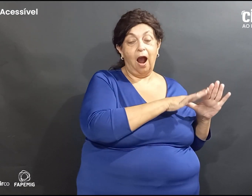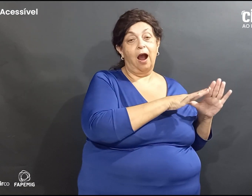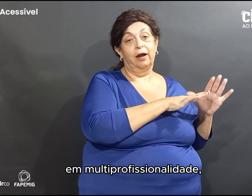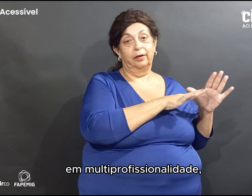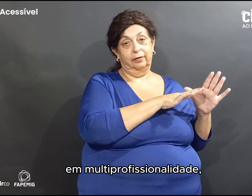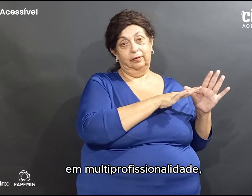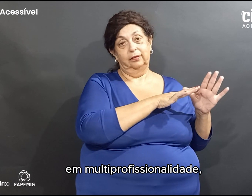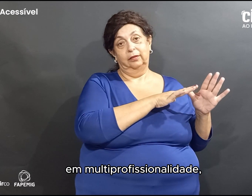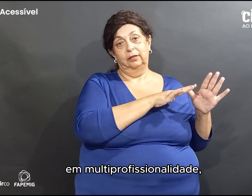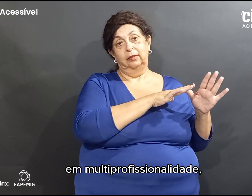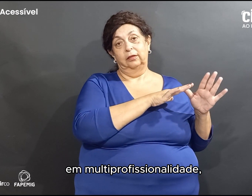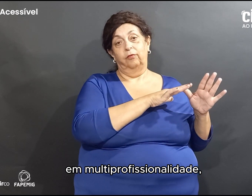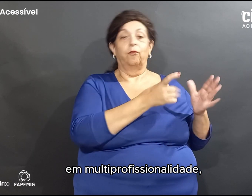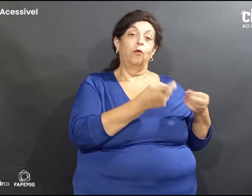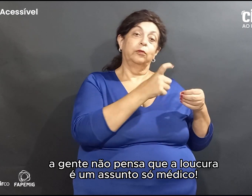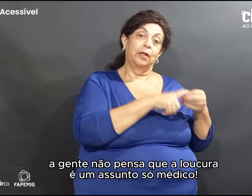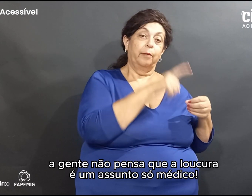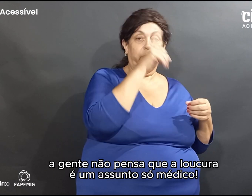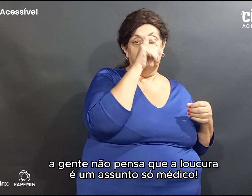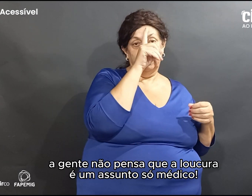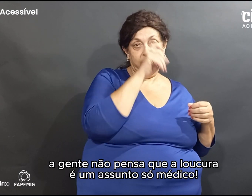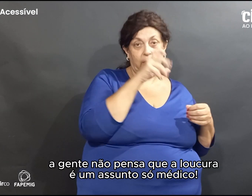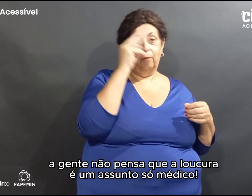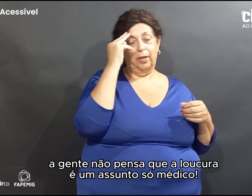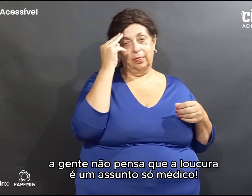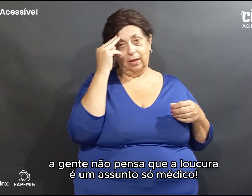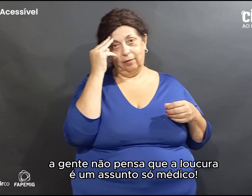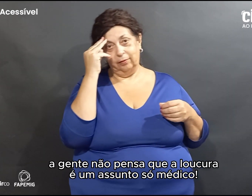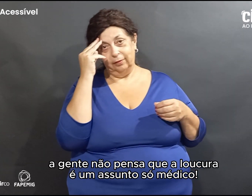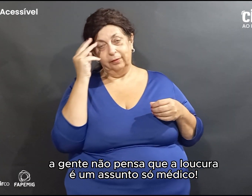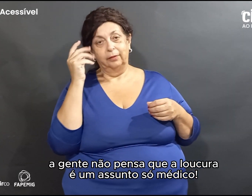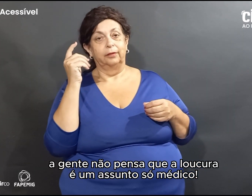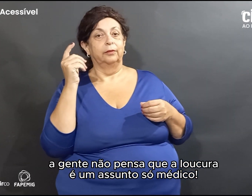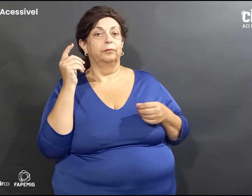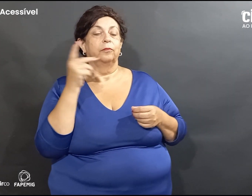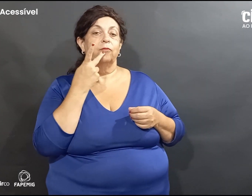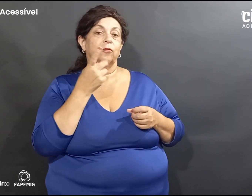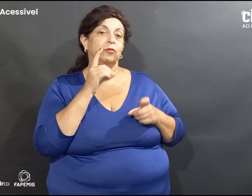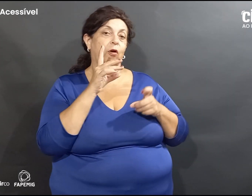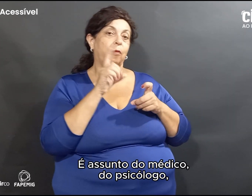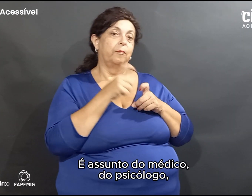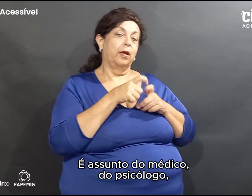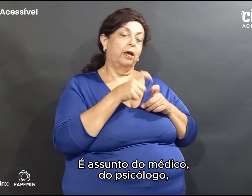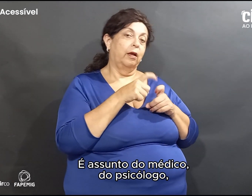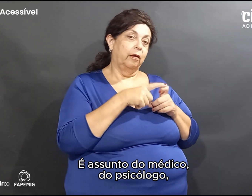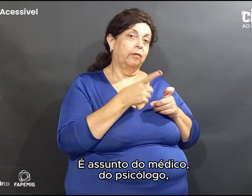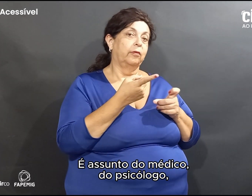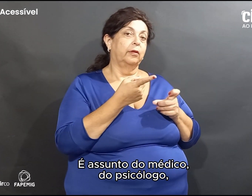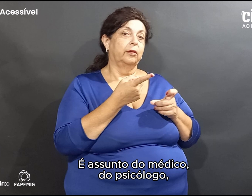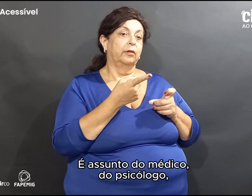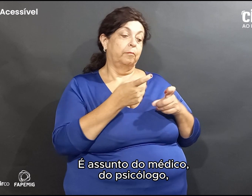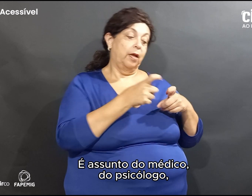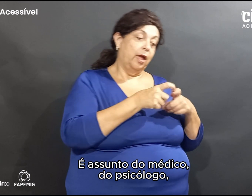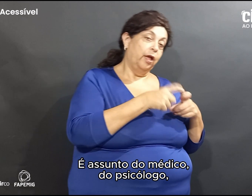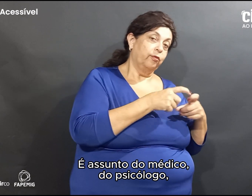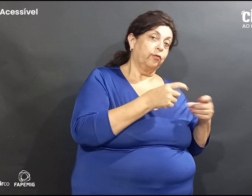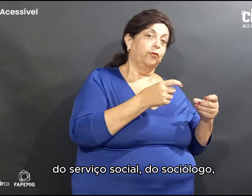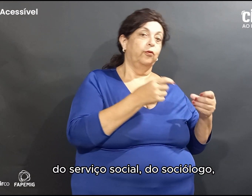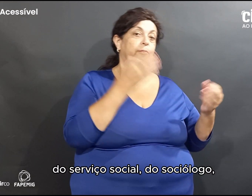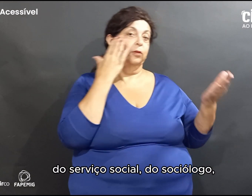disciplinaridade, em multiprofissionalidade. A gente não pensa que é loucura, é um assunto só médico. É um assunto do médico, do psicólogo, do serviço